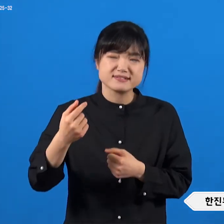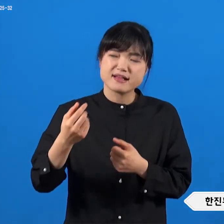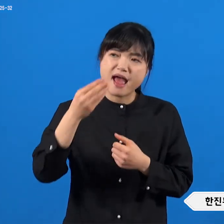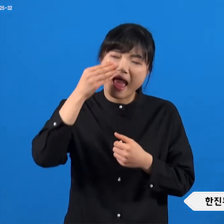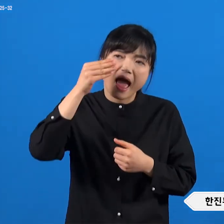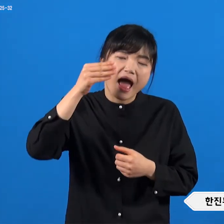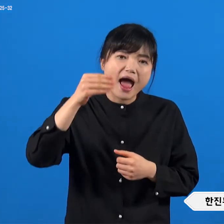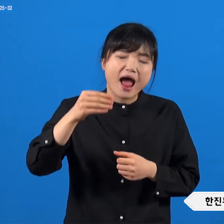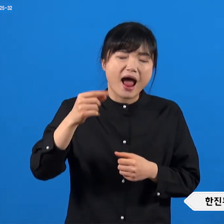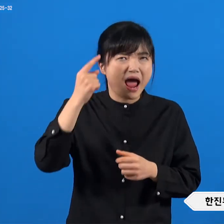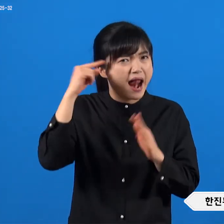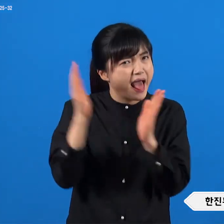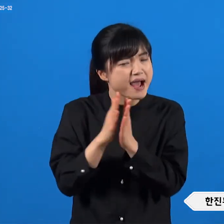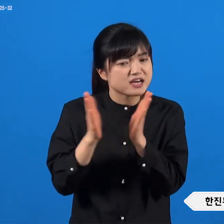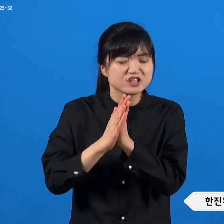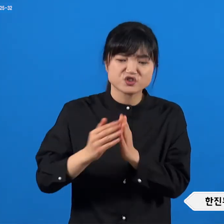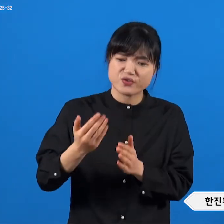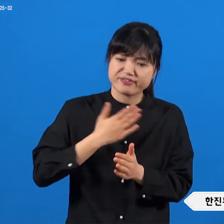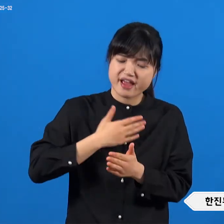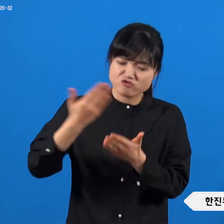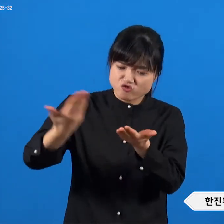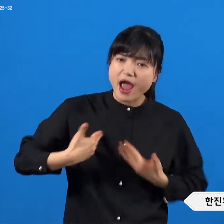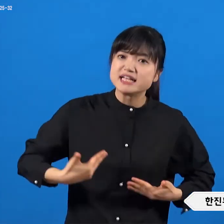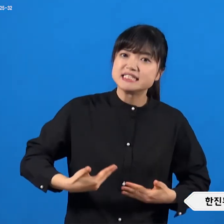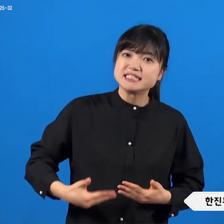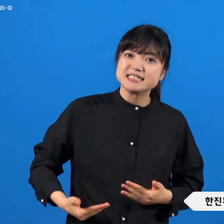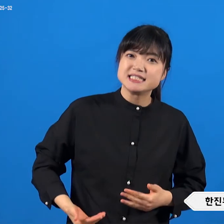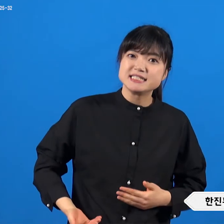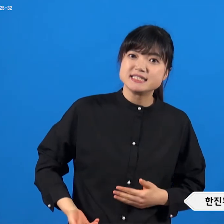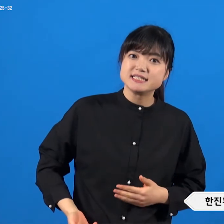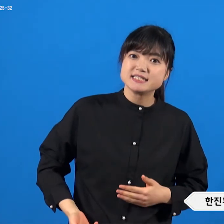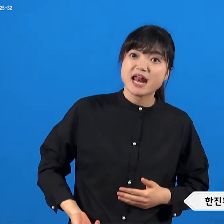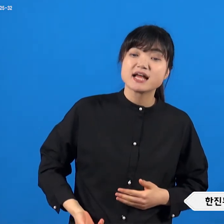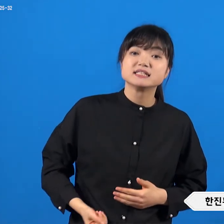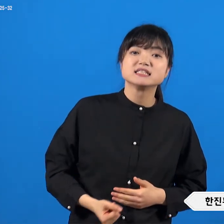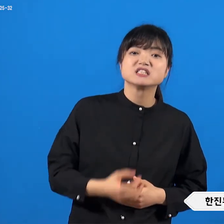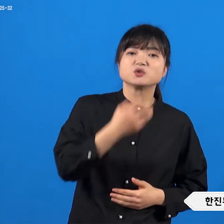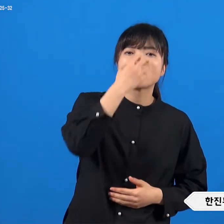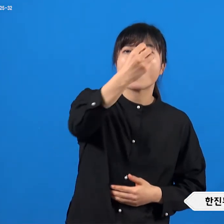알아서 기어야 해 하는 이 공로의식이 꽉 차 있습니다.